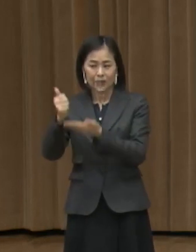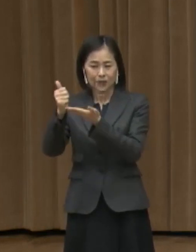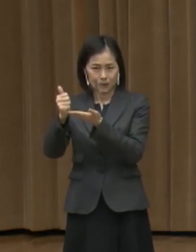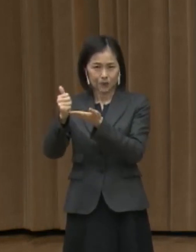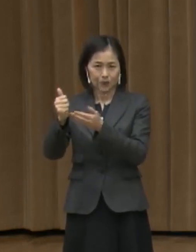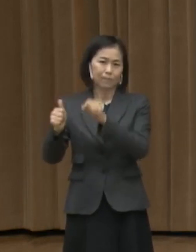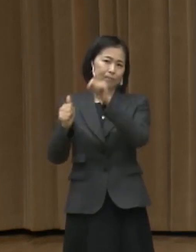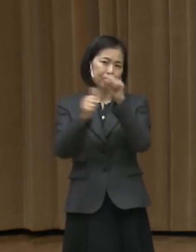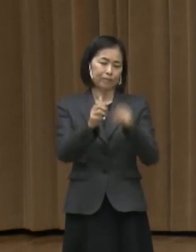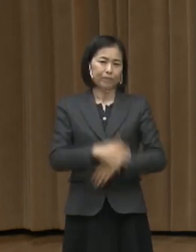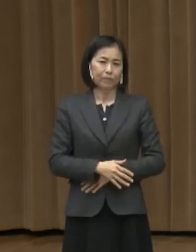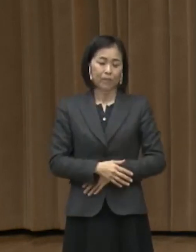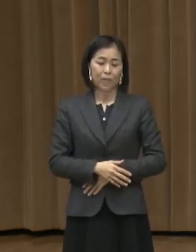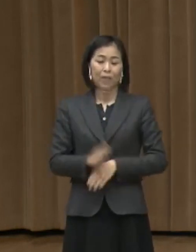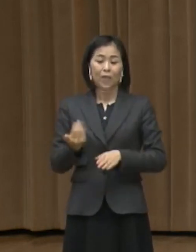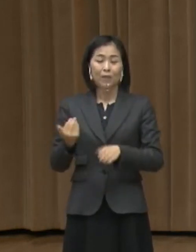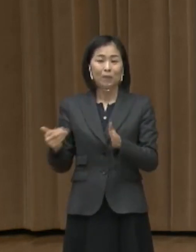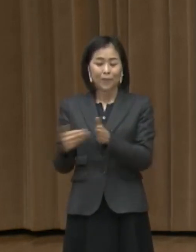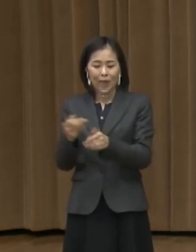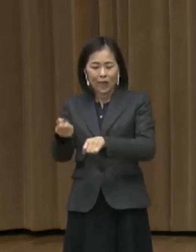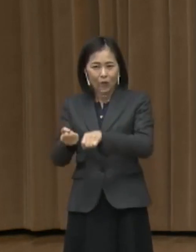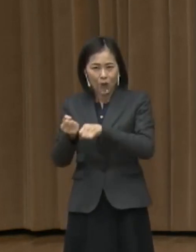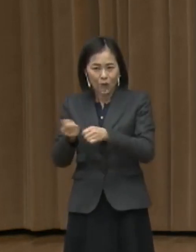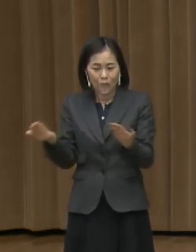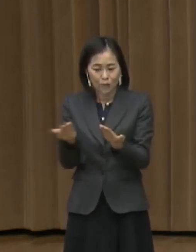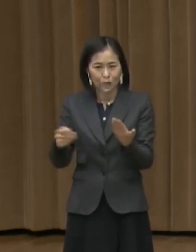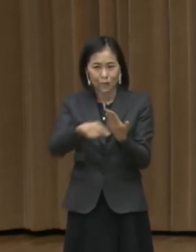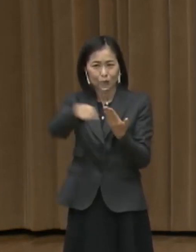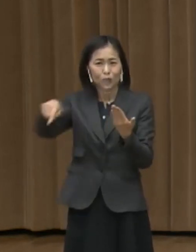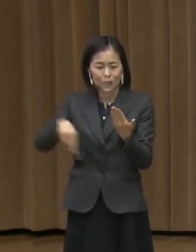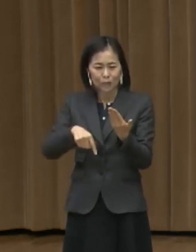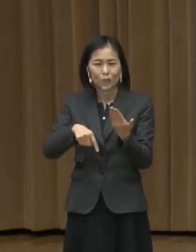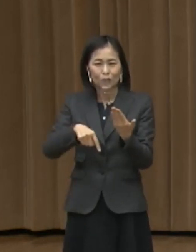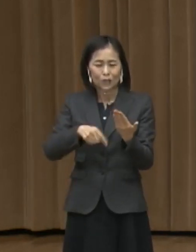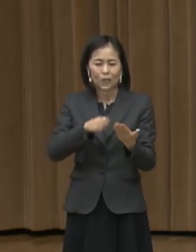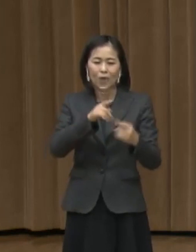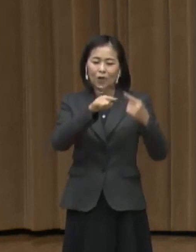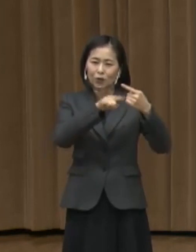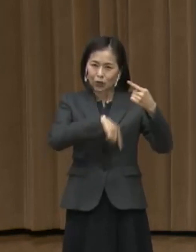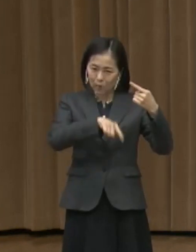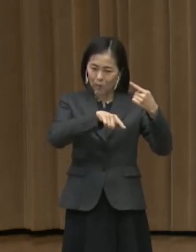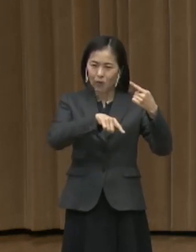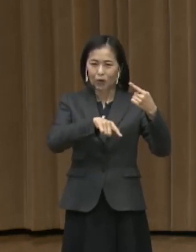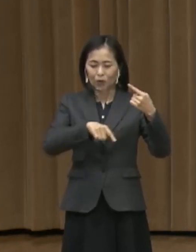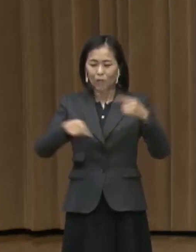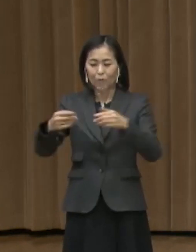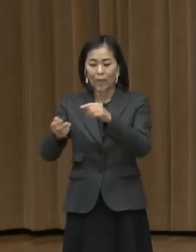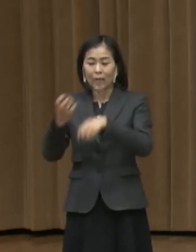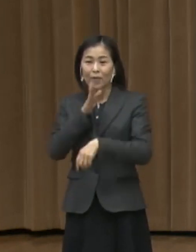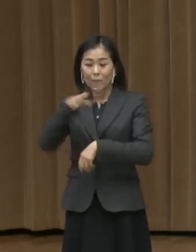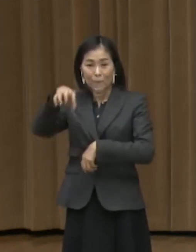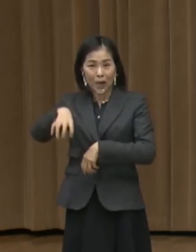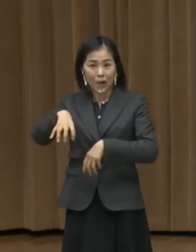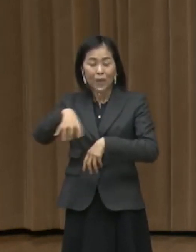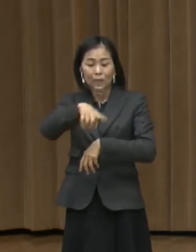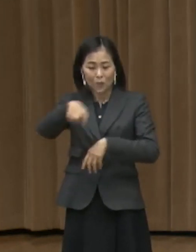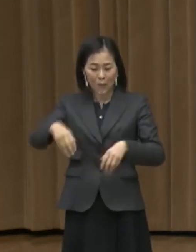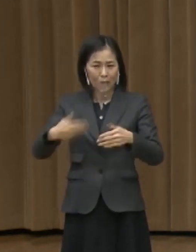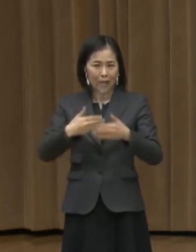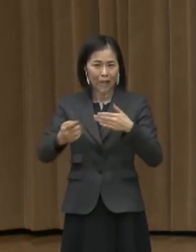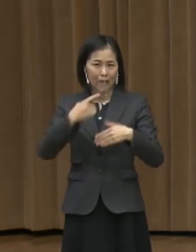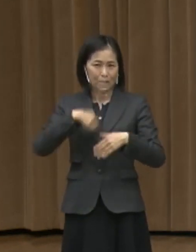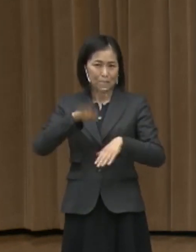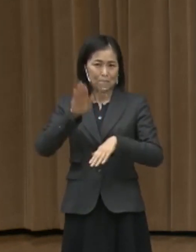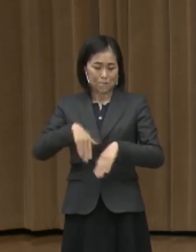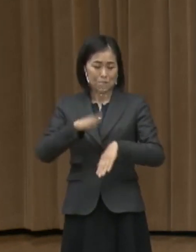します。農業職で本庁と現場の双方で豊富な経験があり、農林行政に関する高い知識を持